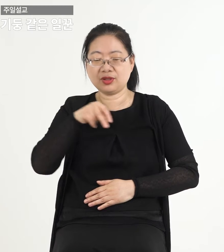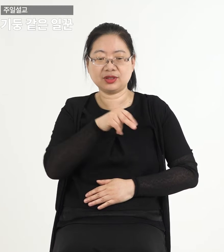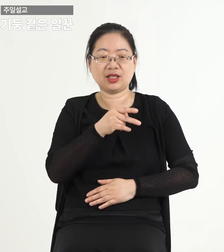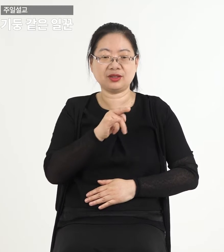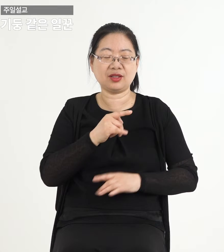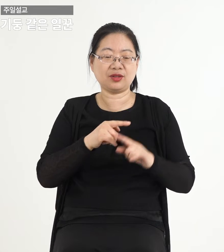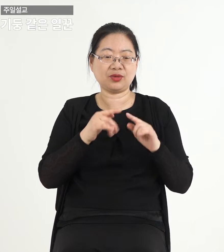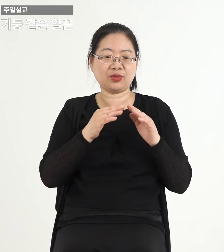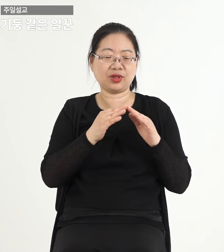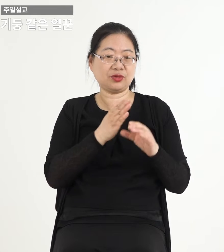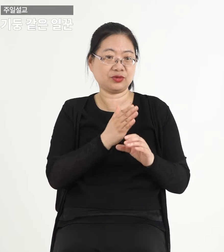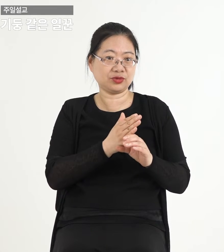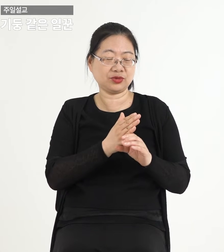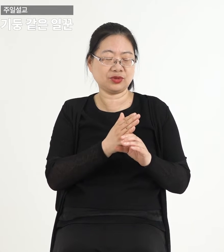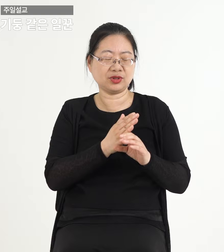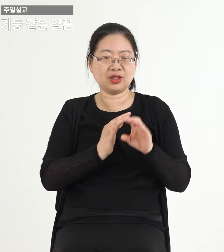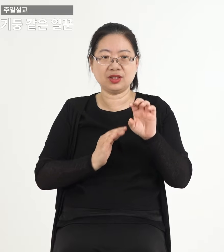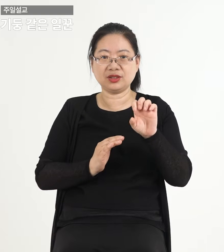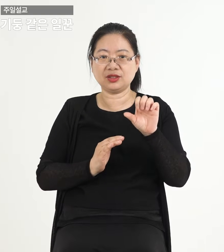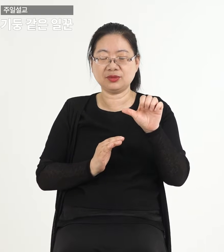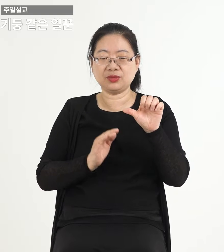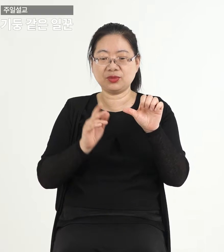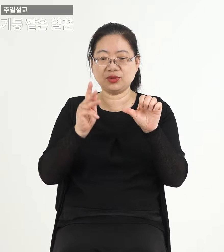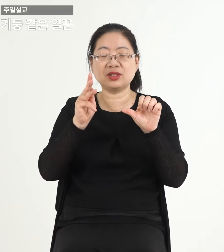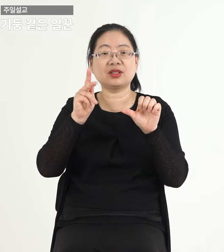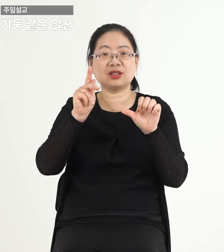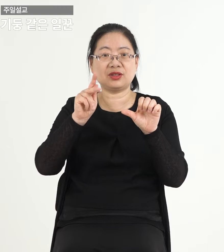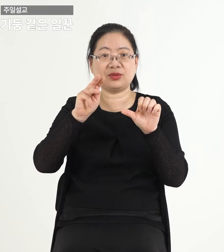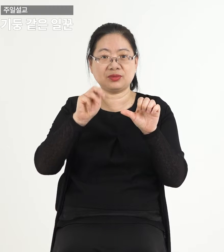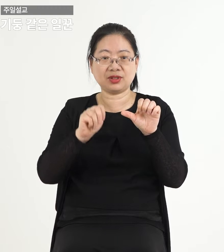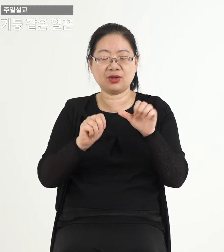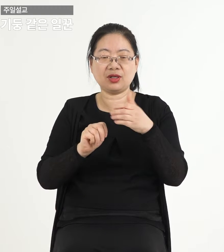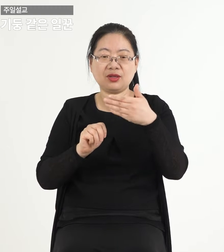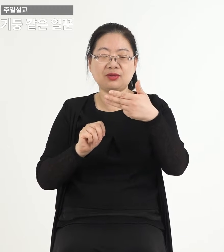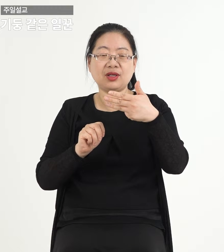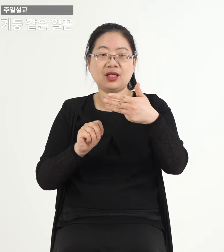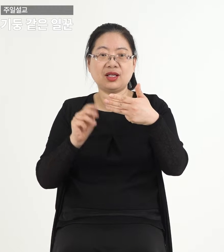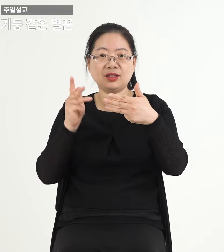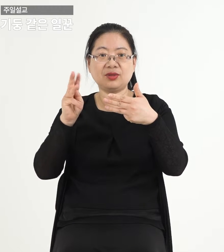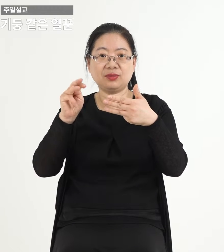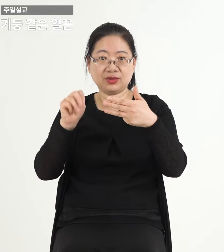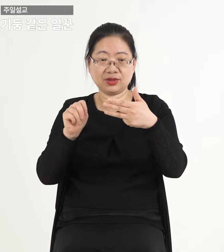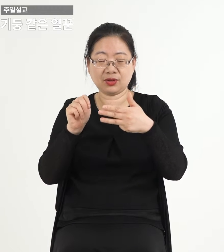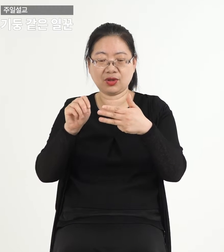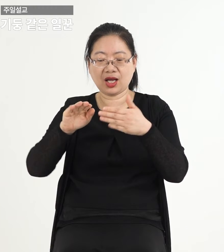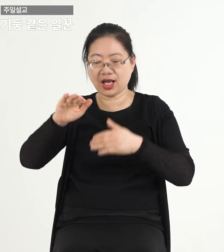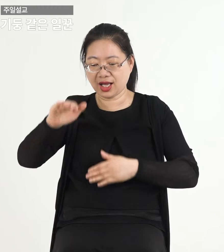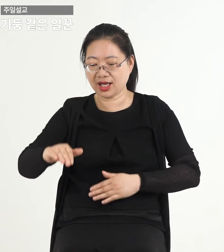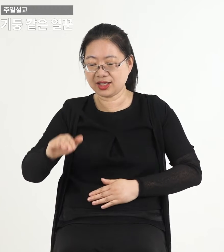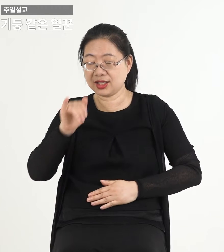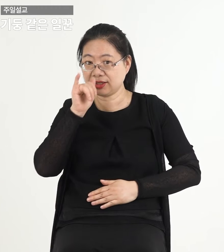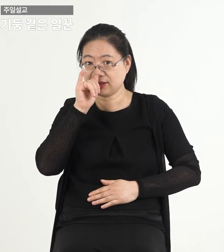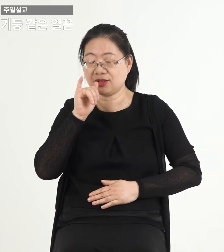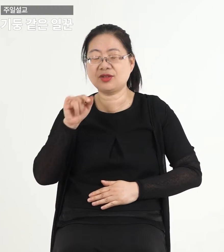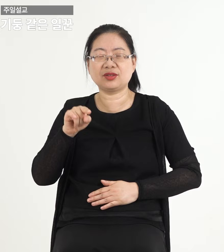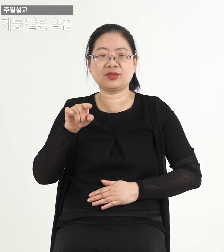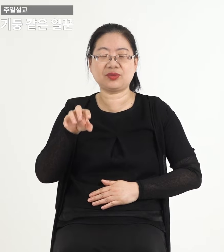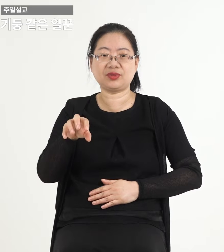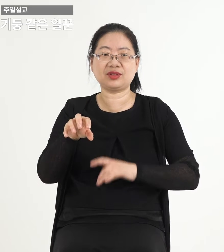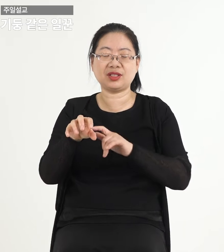사대교회를 기점으로 한 45km에서 8km 정도 위치입니다. 떨어진 곳인데